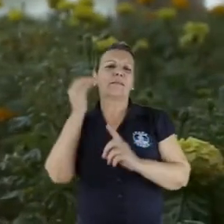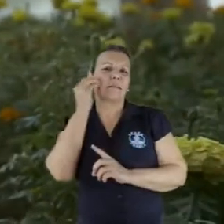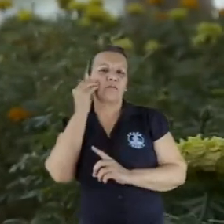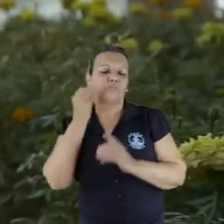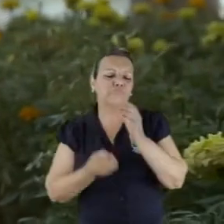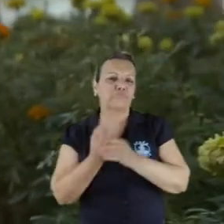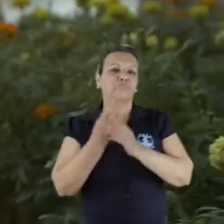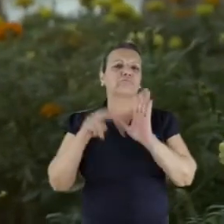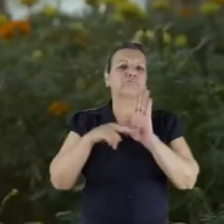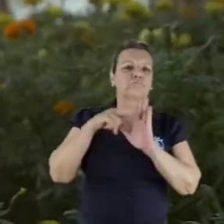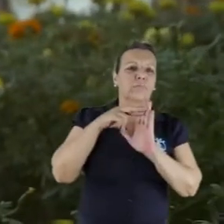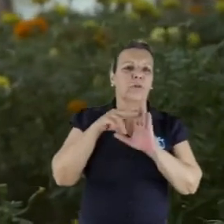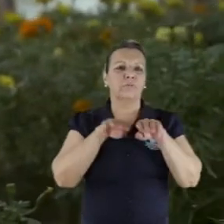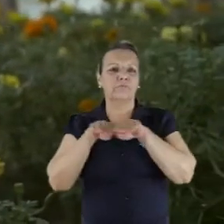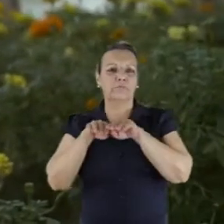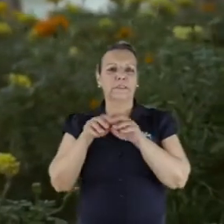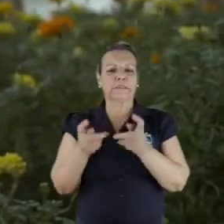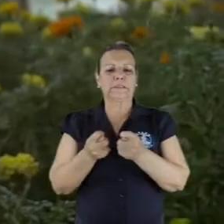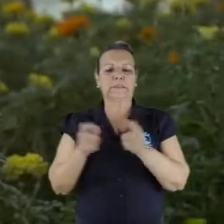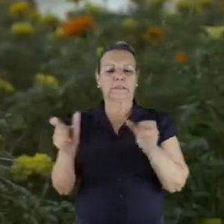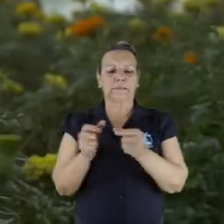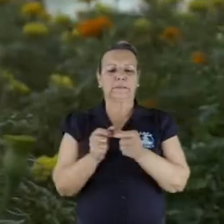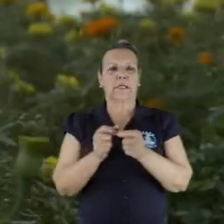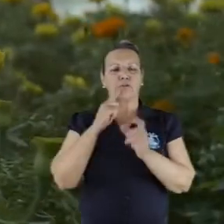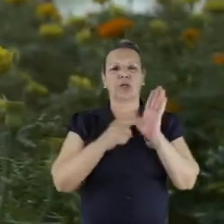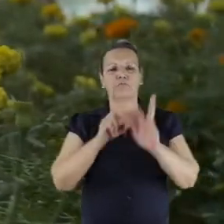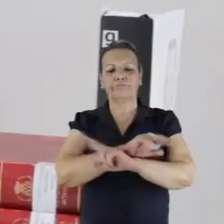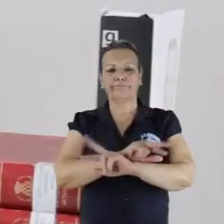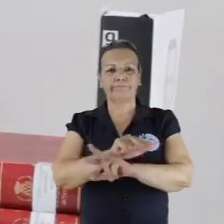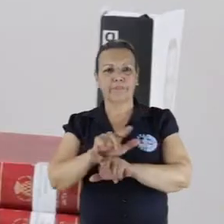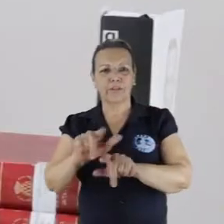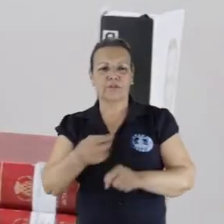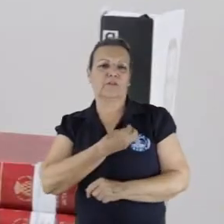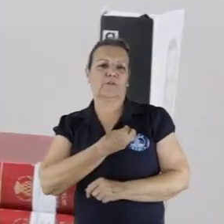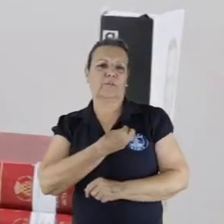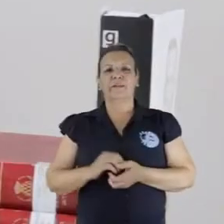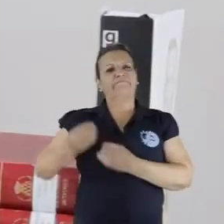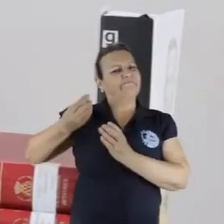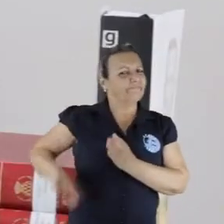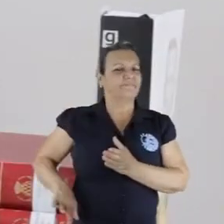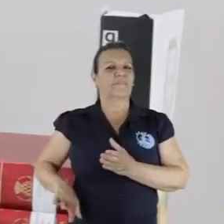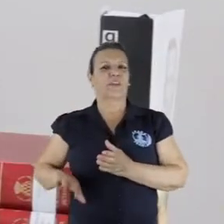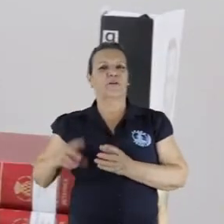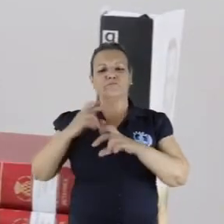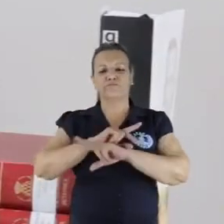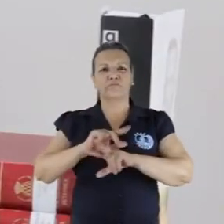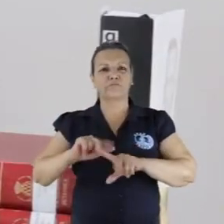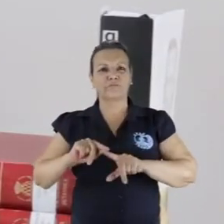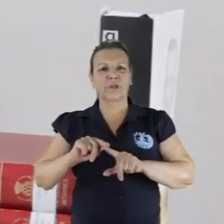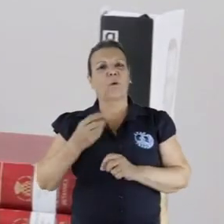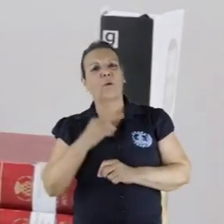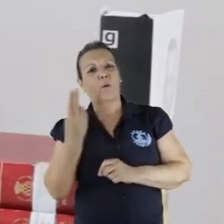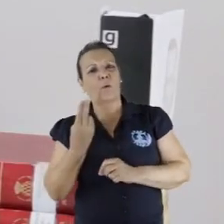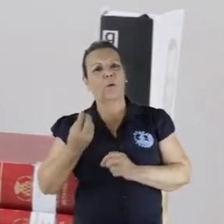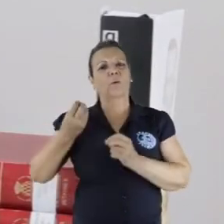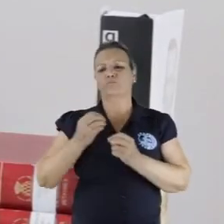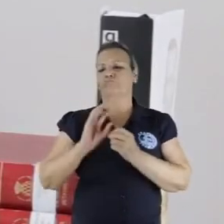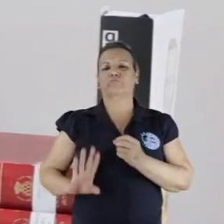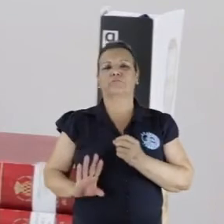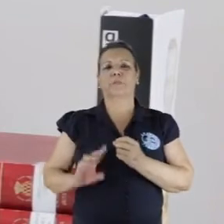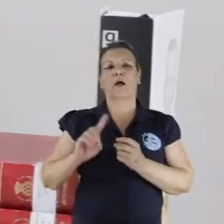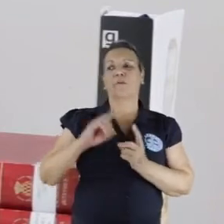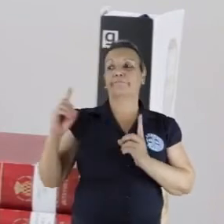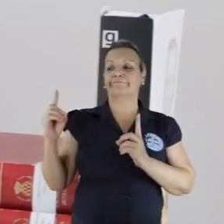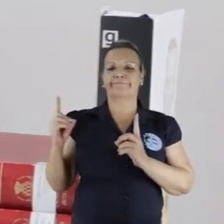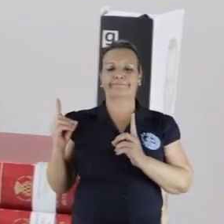muito restritos diante da diversidade existencial de que desfrutamos. Repudiamos o diferente ou o isolamos, ao invés de